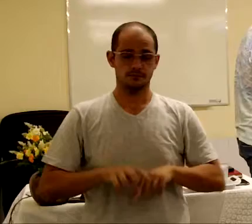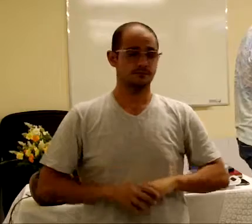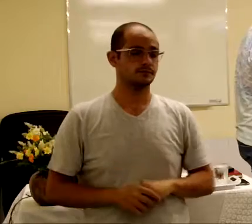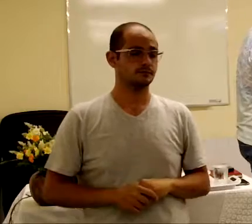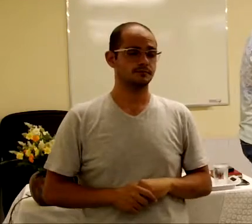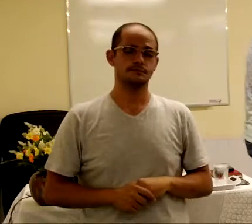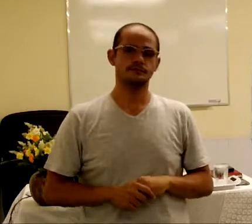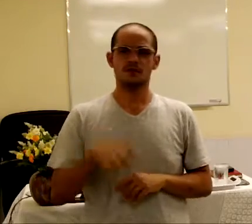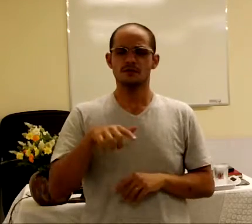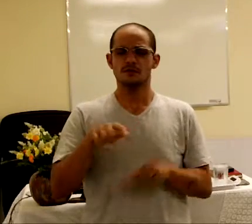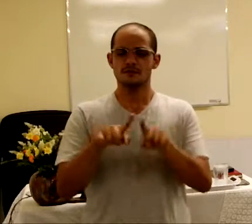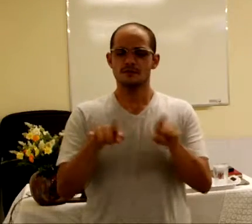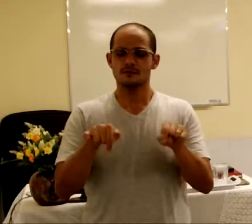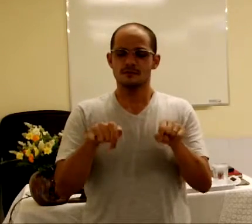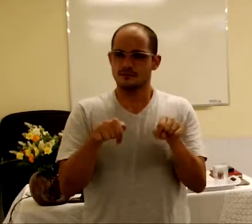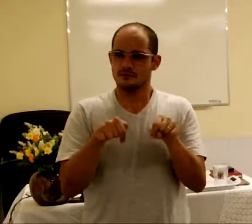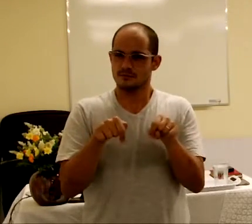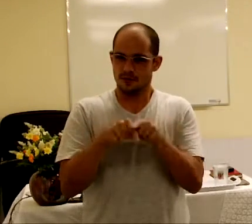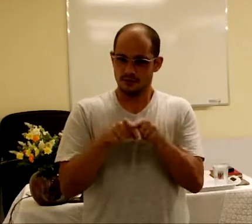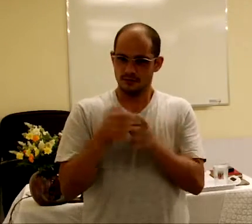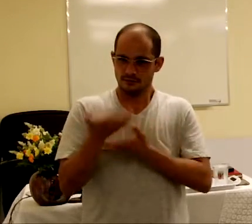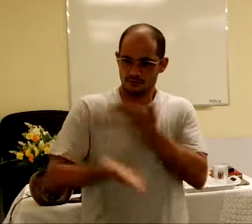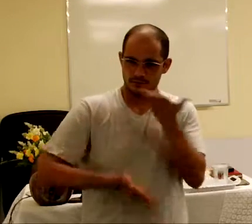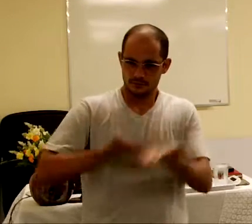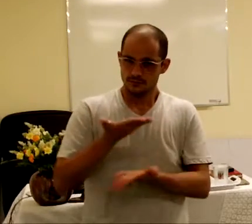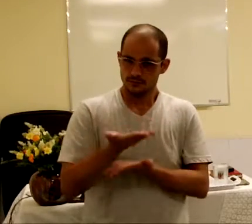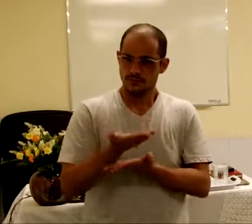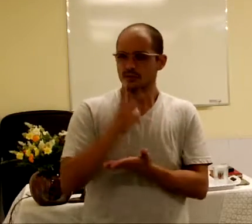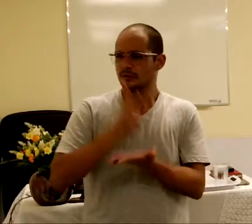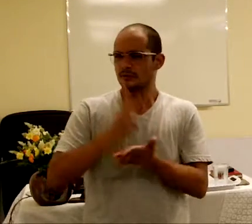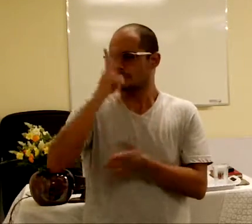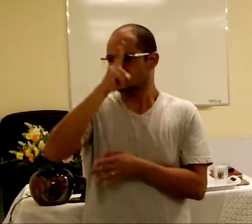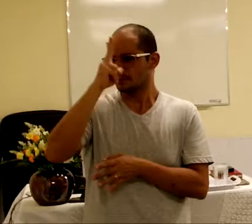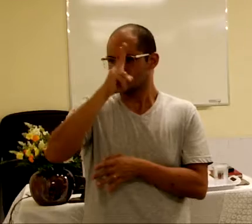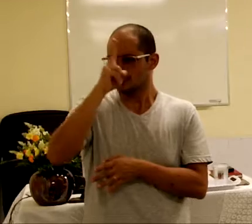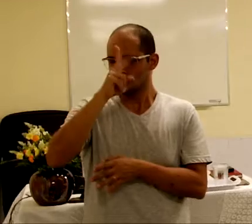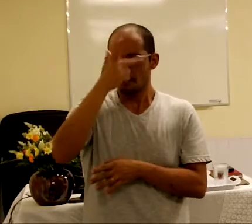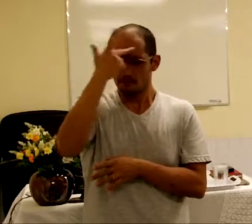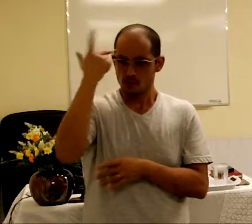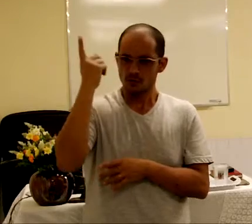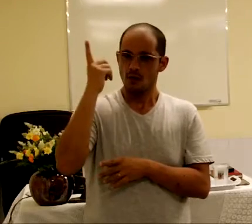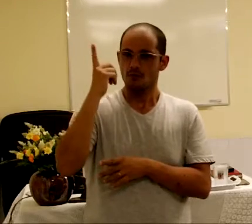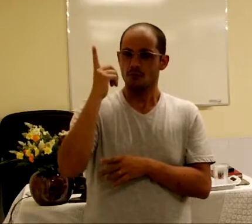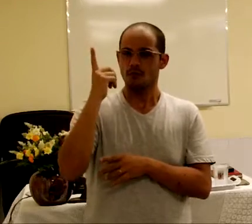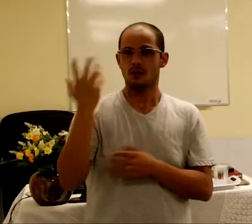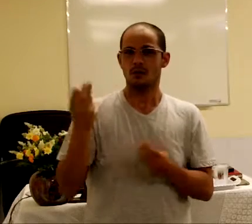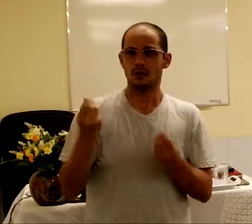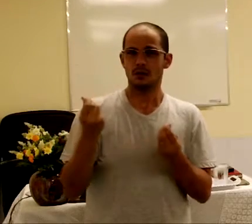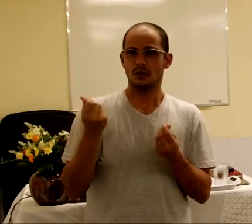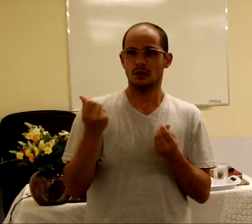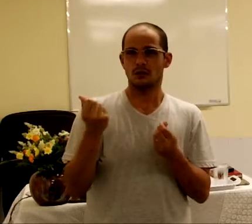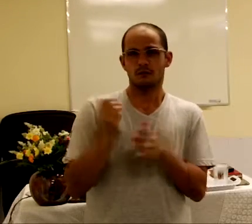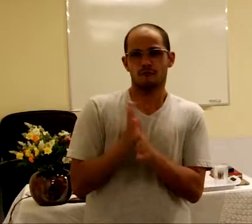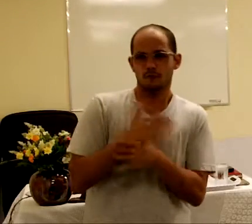Essa área de socorro é sempre muito lembrada, né? Pessoas em situações completamente vulneráveis, sem qualquer perspectiva